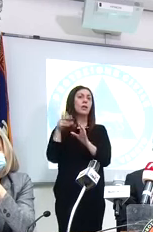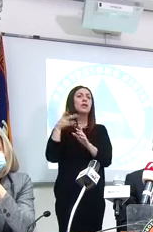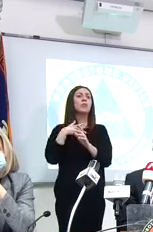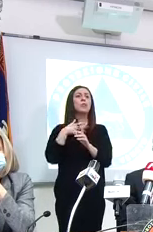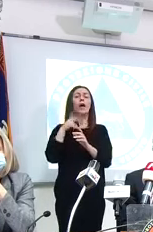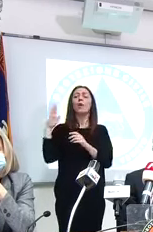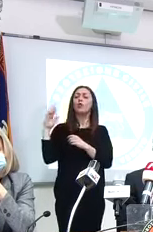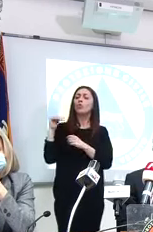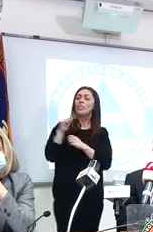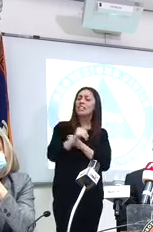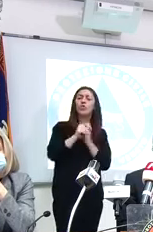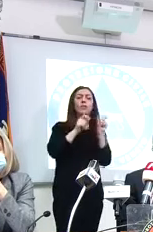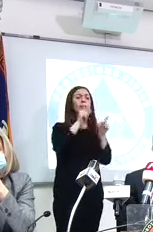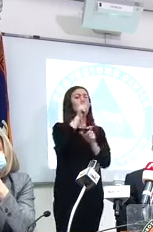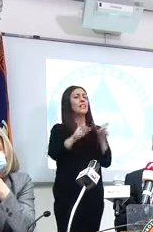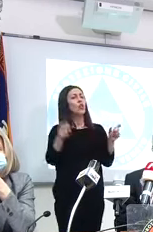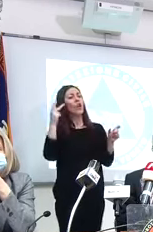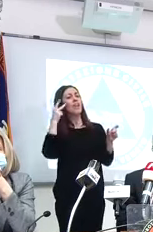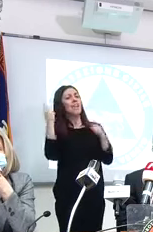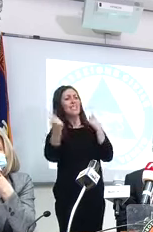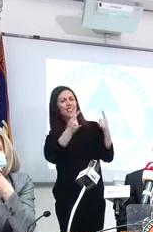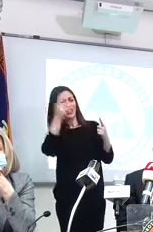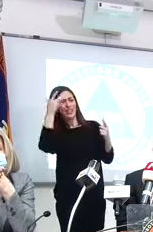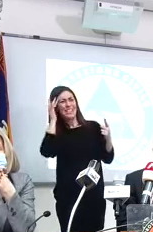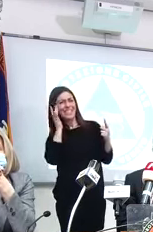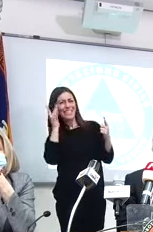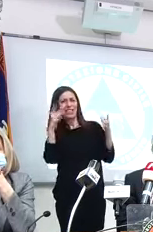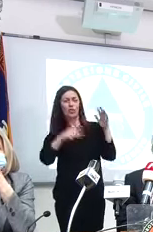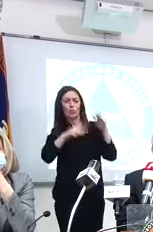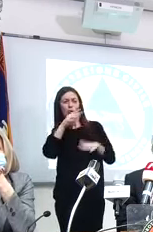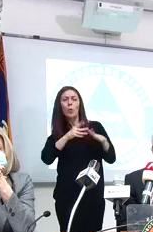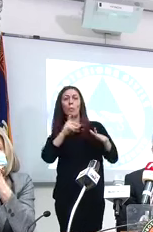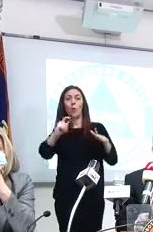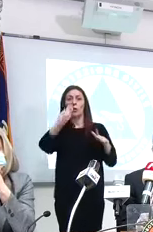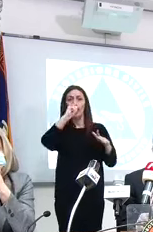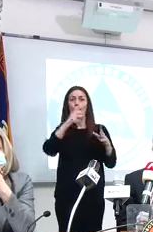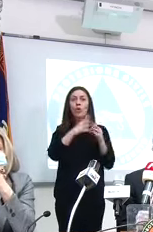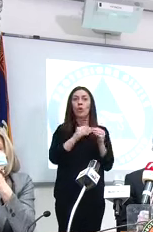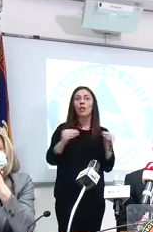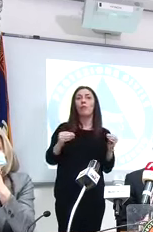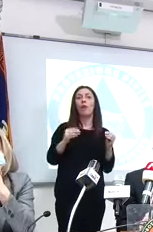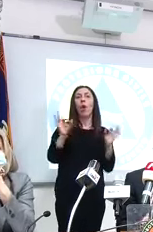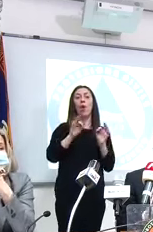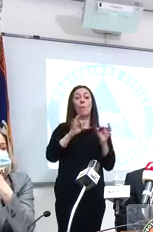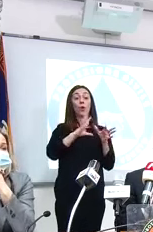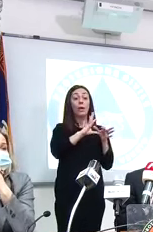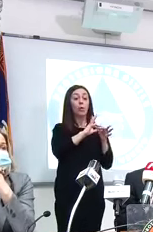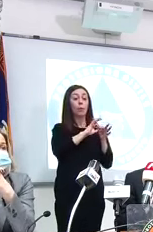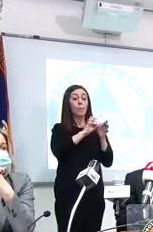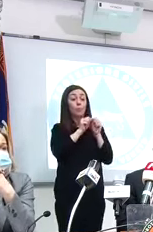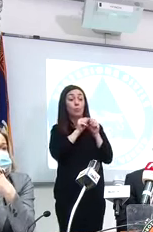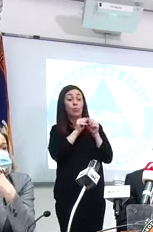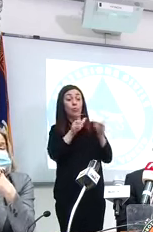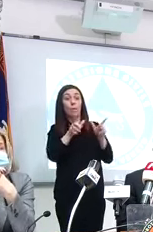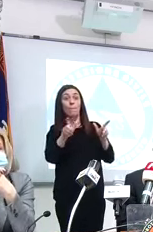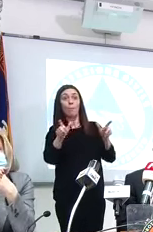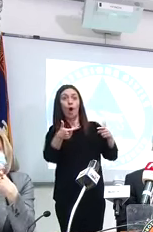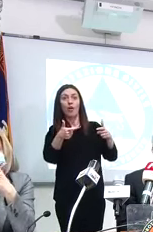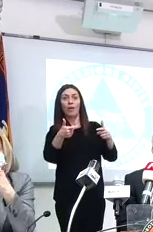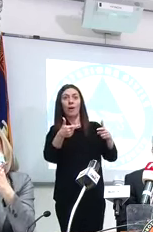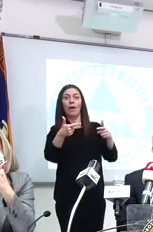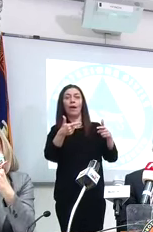vedere situazioni a rischio, a bloccare catene di trasmissione, che diamo